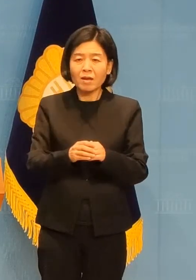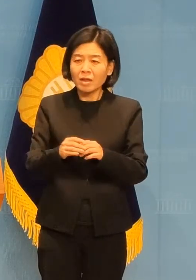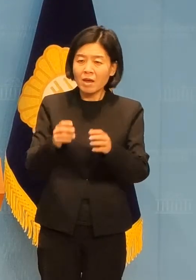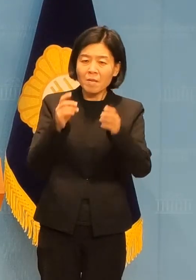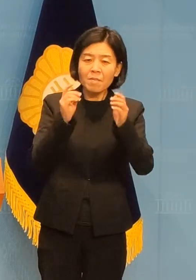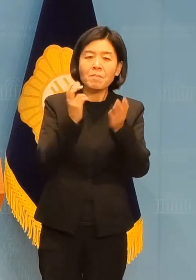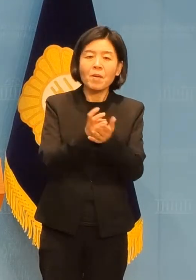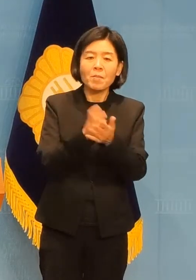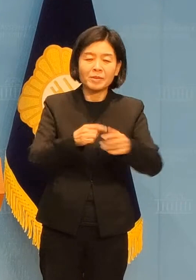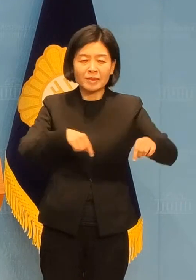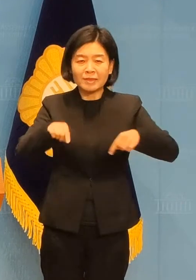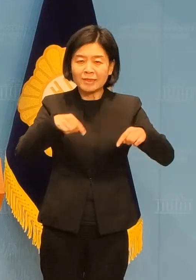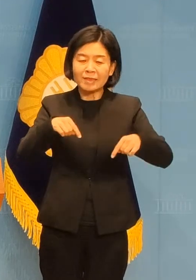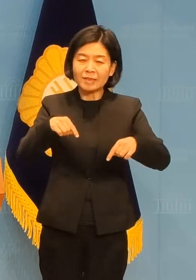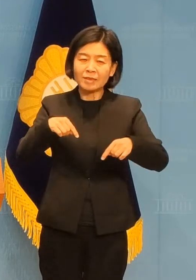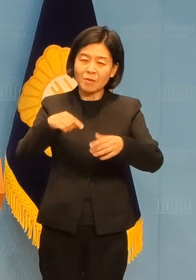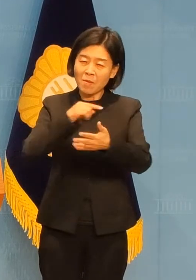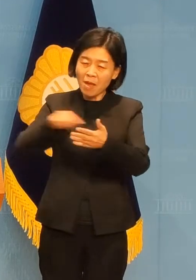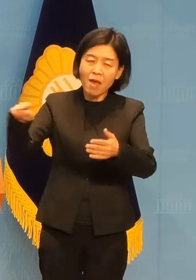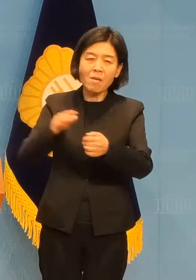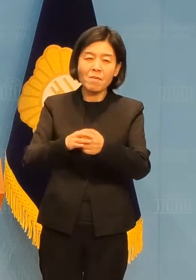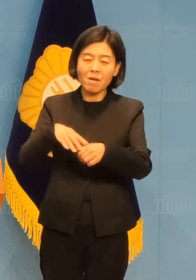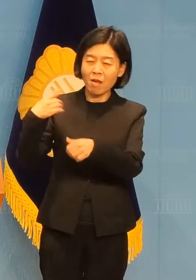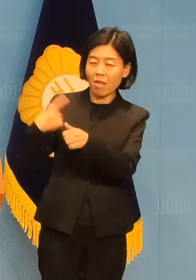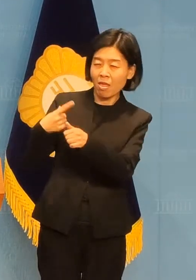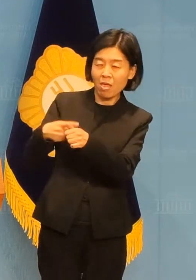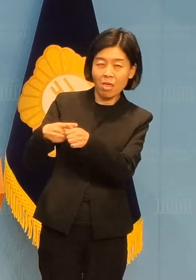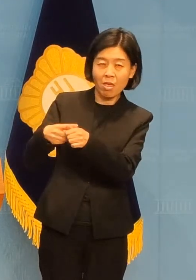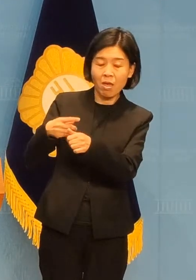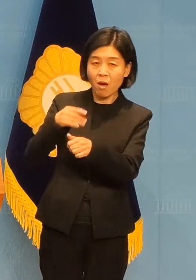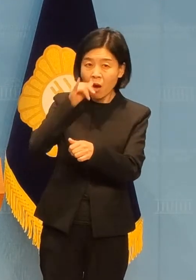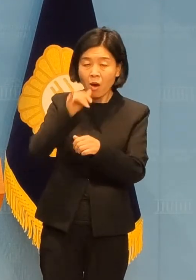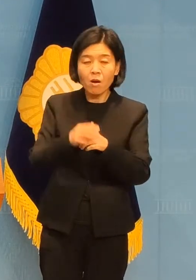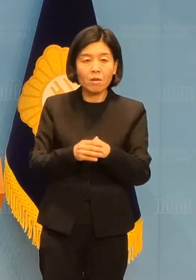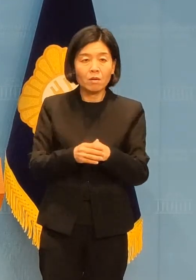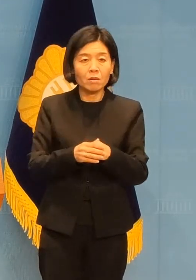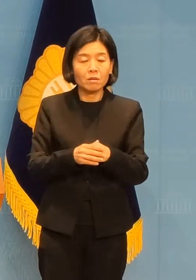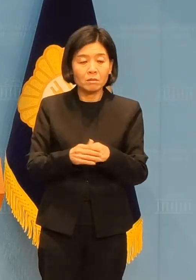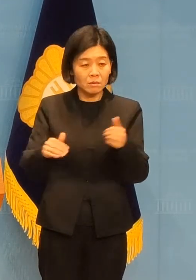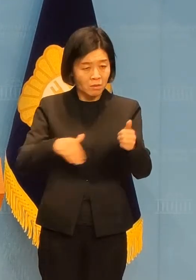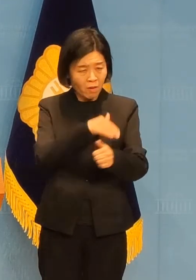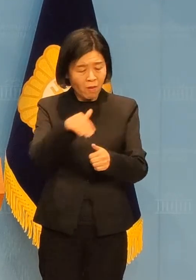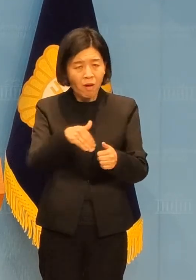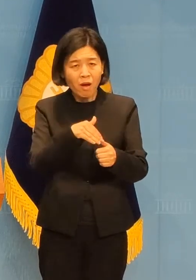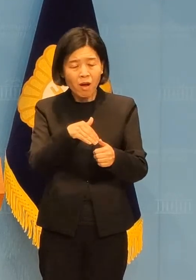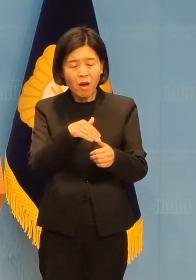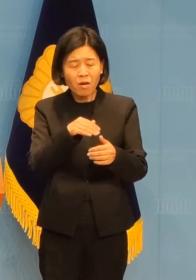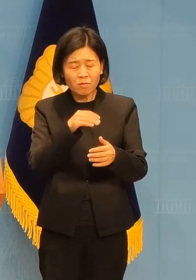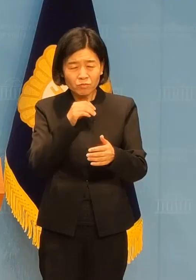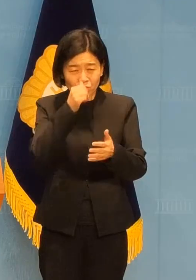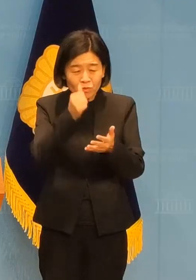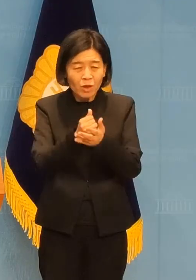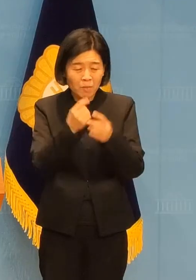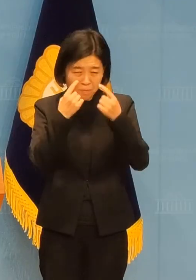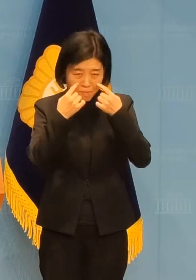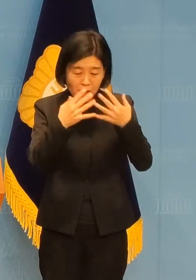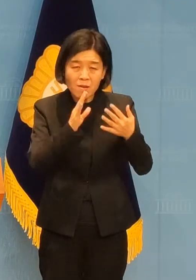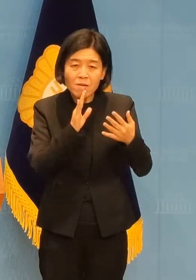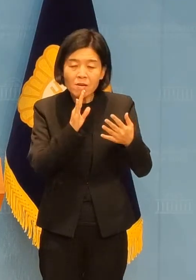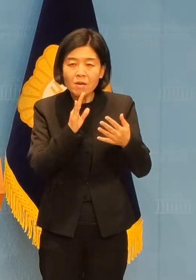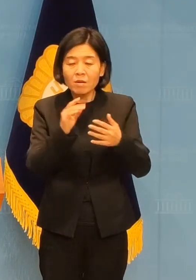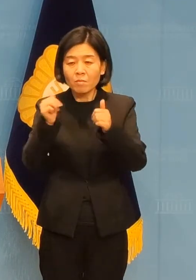행동까지 서슴지 않았습니다. 이 모든 정황에도 불구하고 법원이 구속의 필요성이